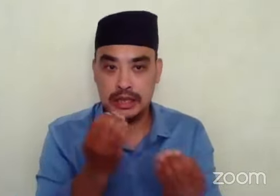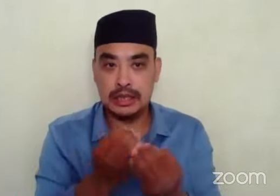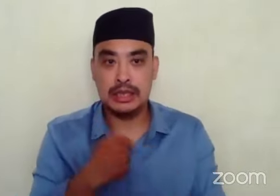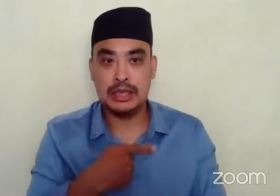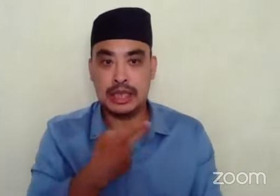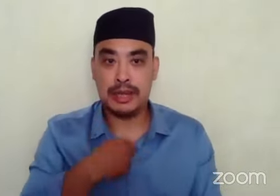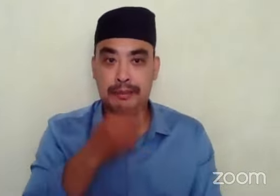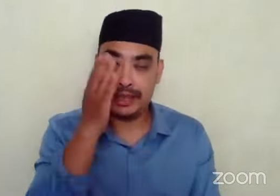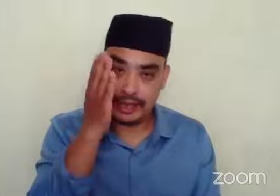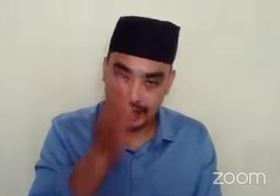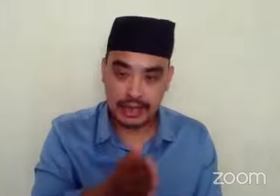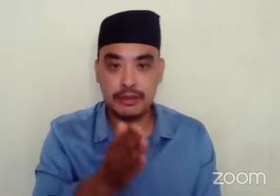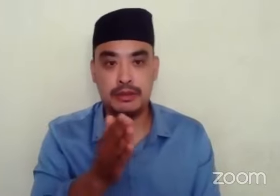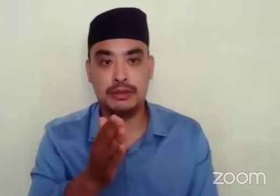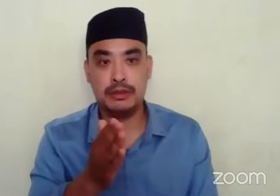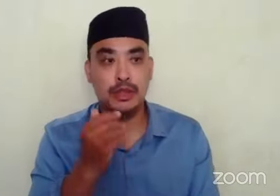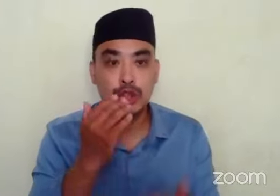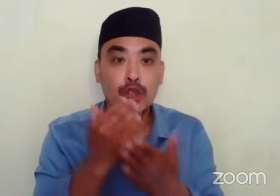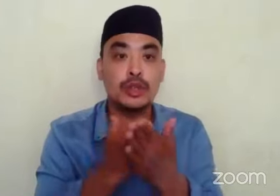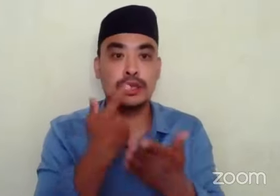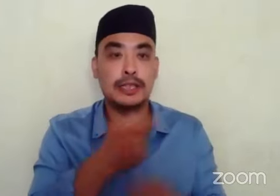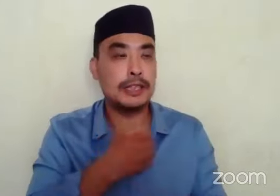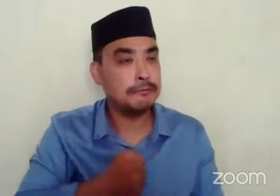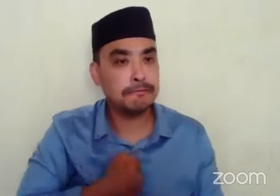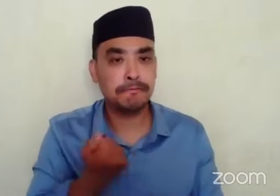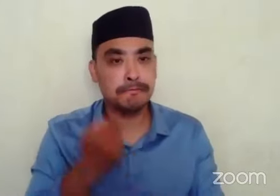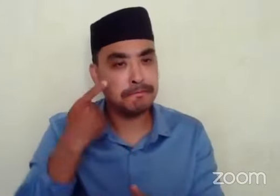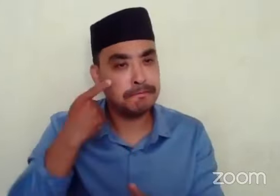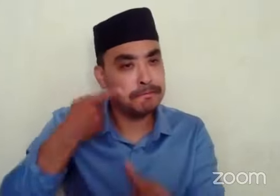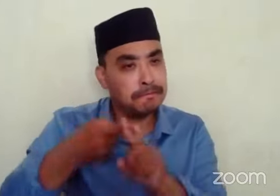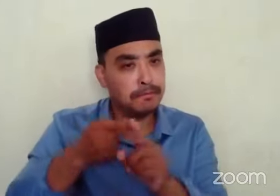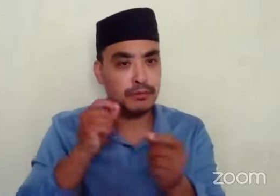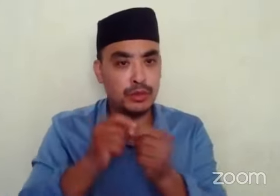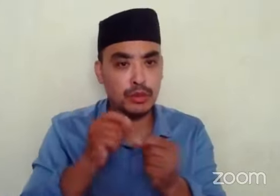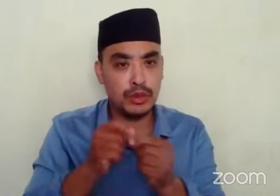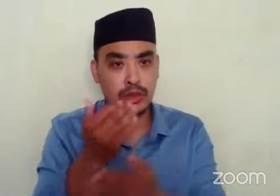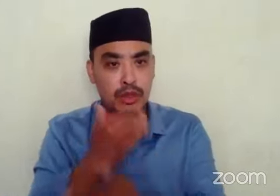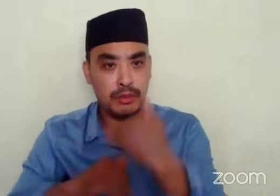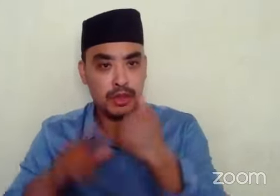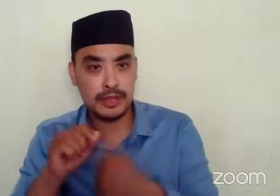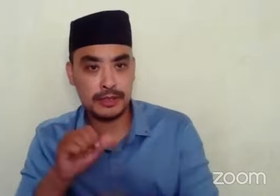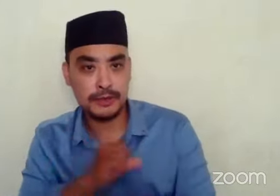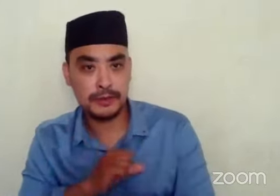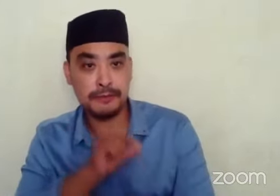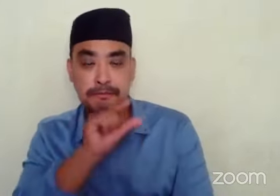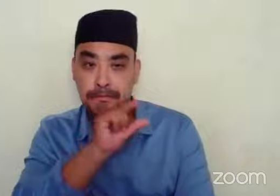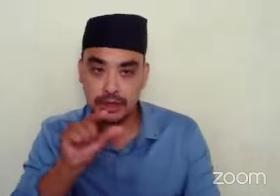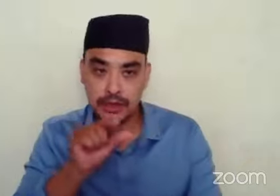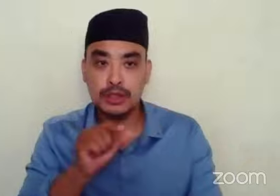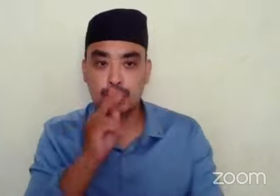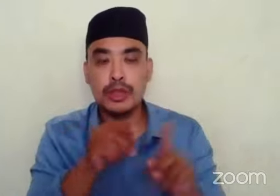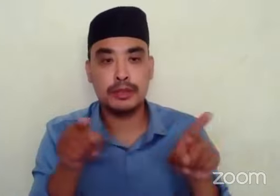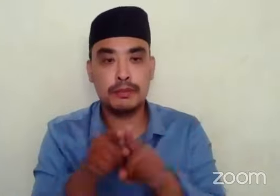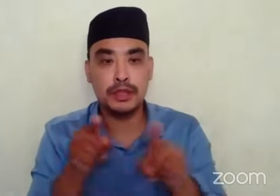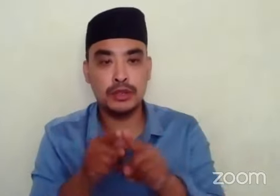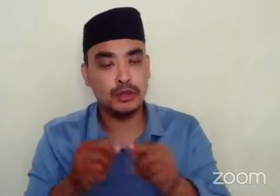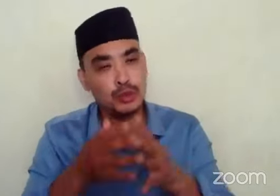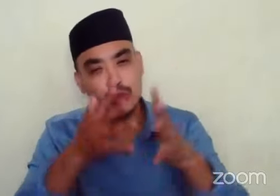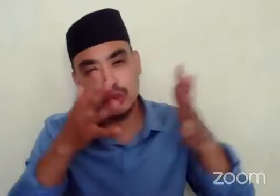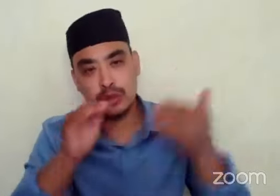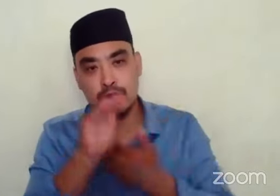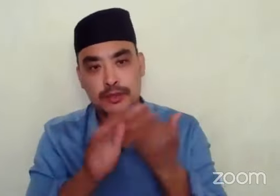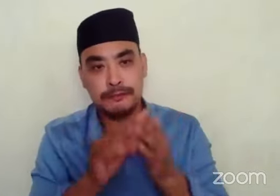चाहिँ कसरी चाहिँ हामीले आफूलाई सकारात्मक हुने अपाङ्गता र यौनिकताका बारेमा भन्ने कुराहरूमा पनि व्यापक मात्रामा